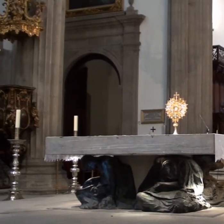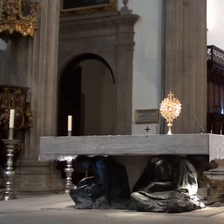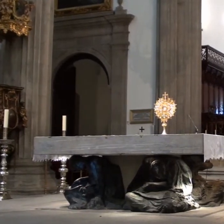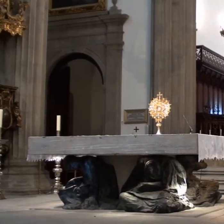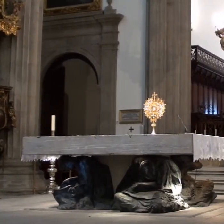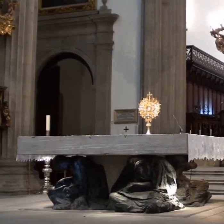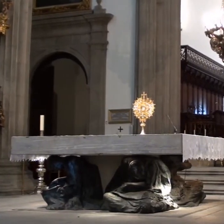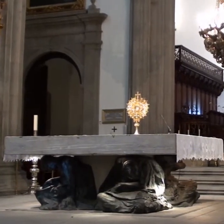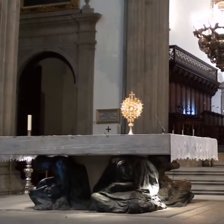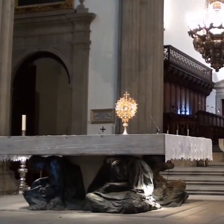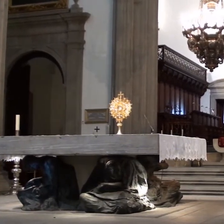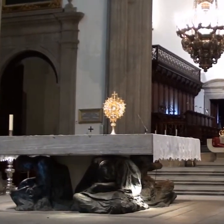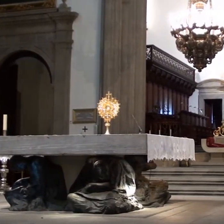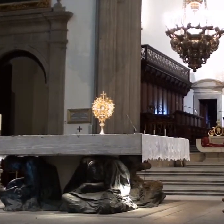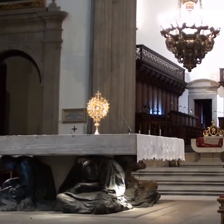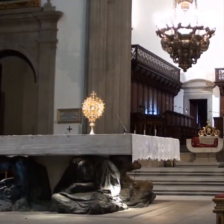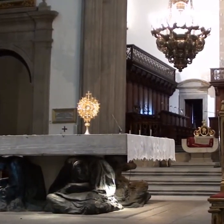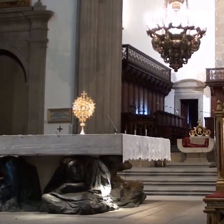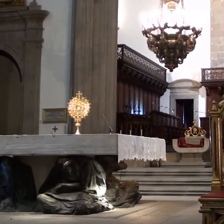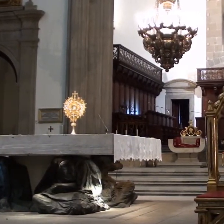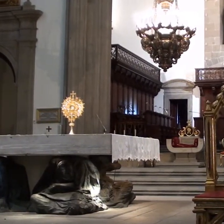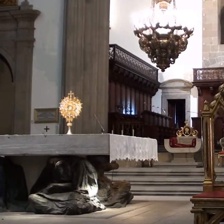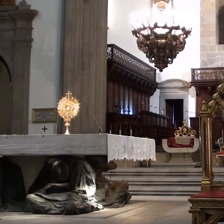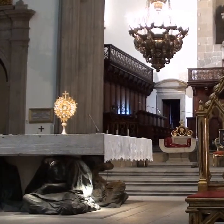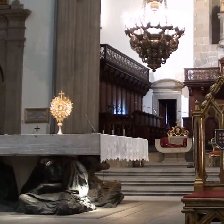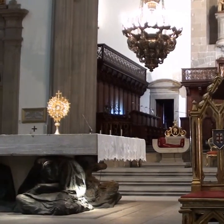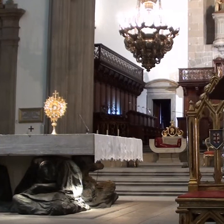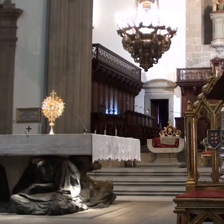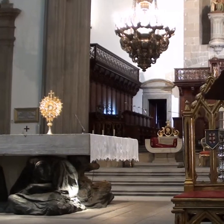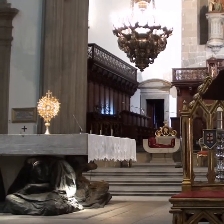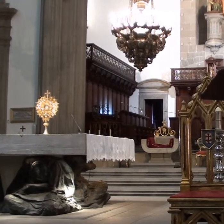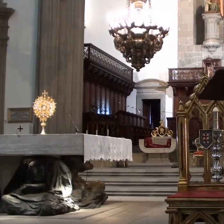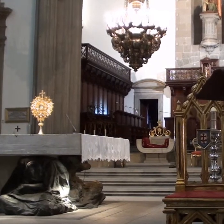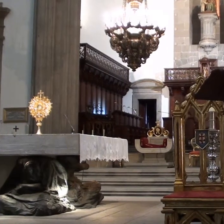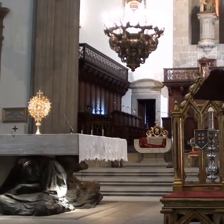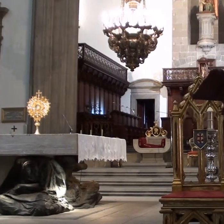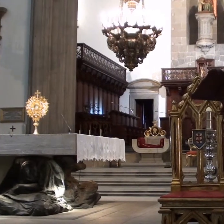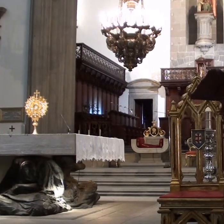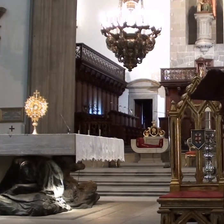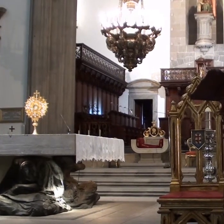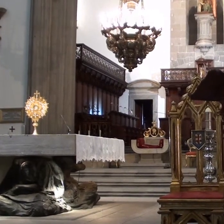Parece ser la importancia fundamental lo que dice